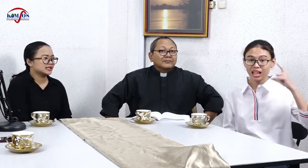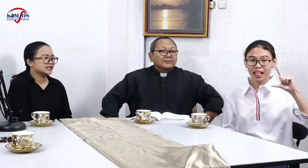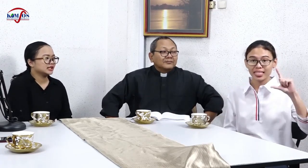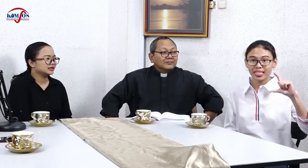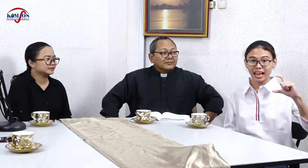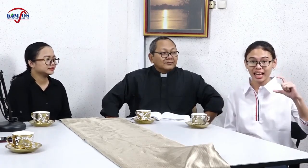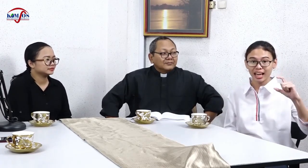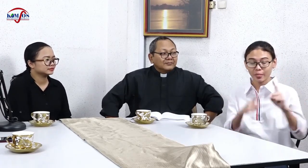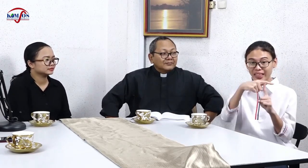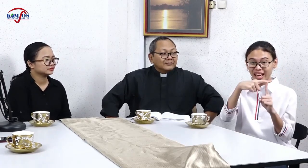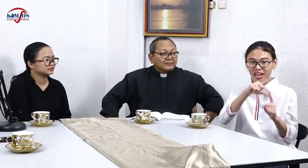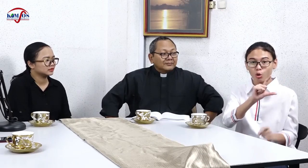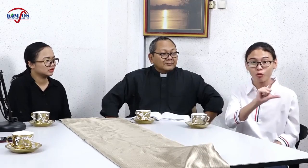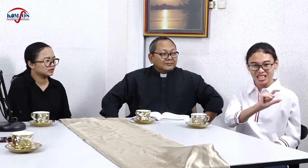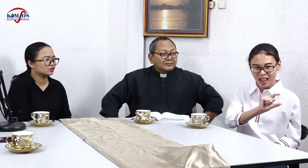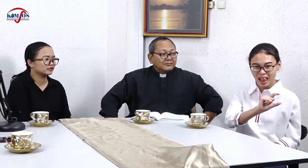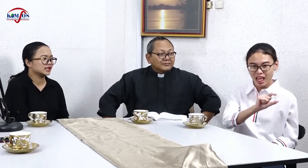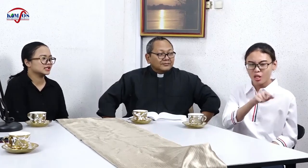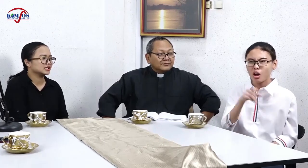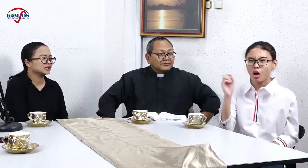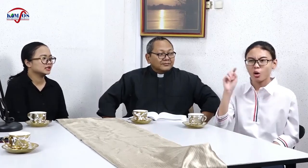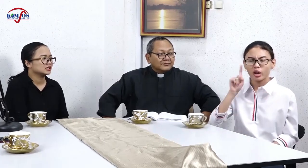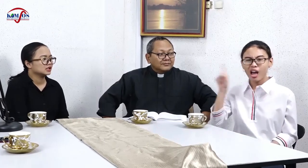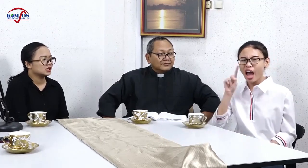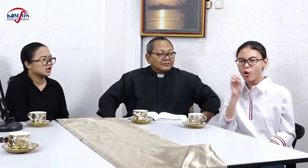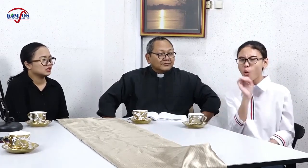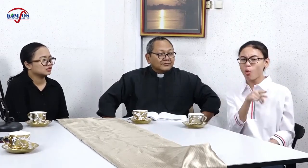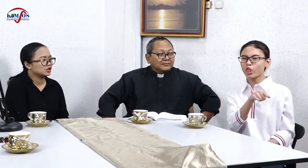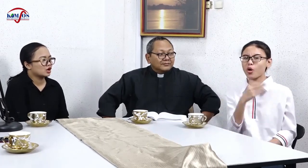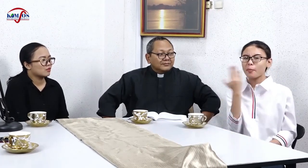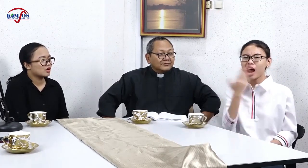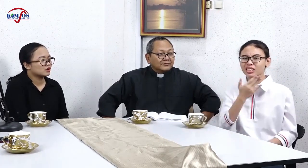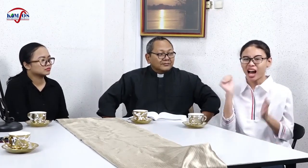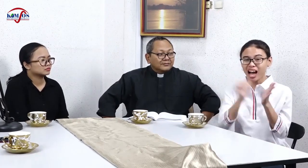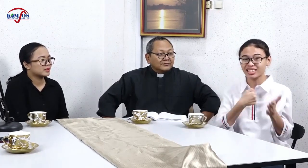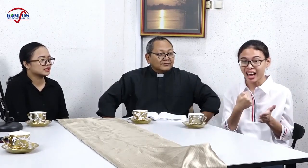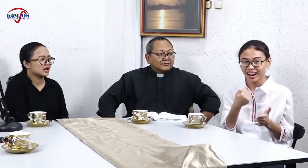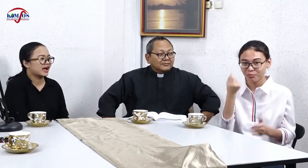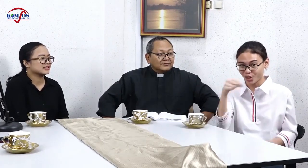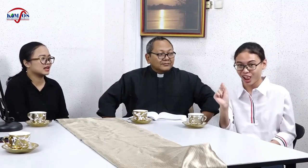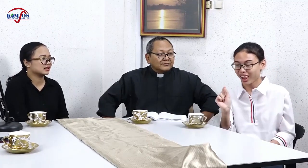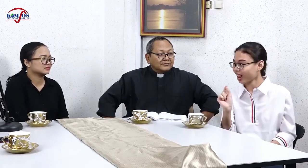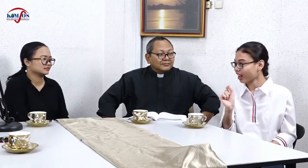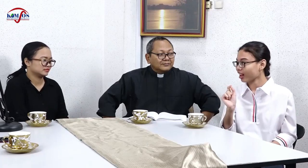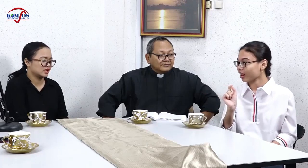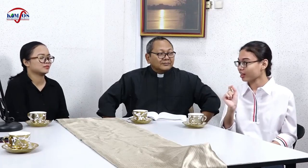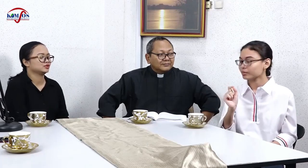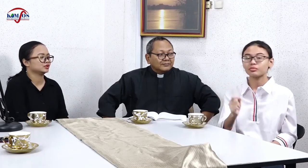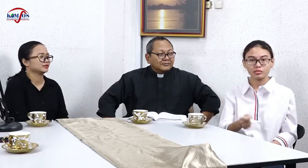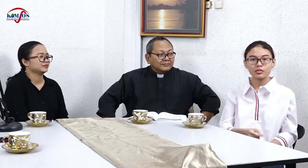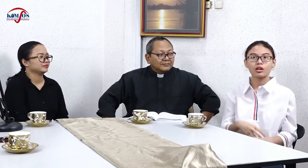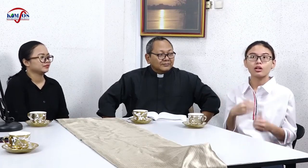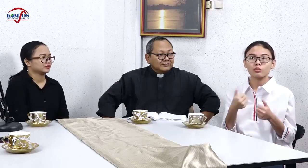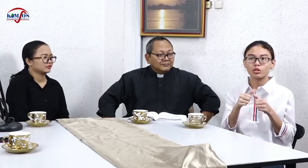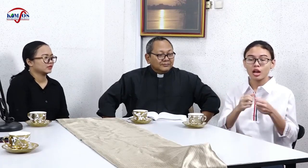tuli kecil huruf t kecil dengan omong bahasa kasar ya